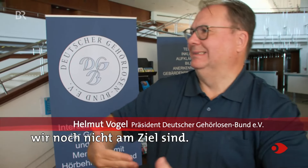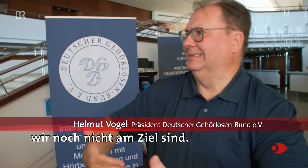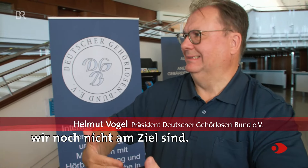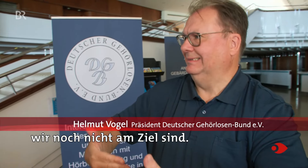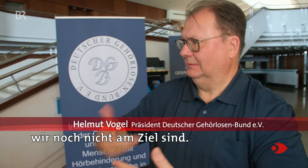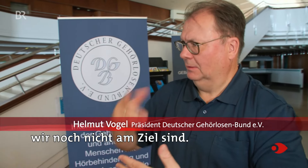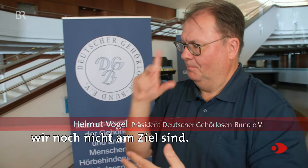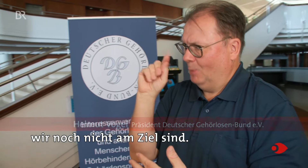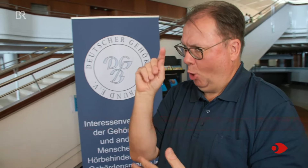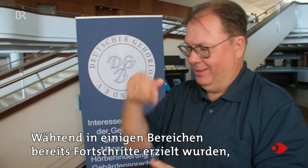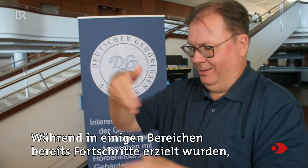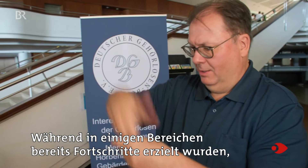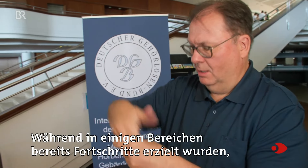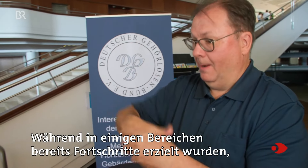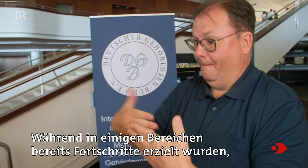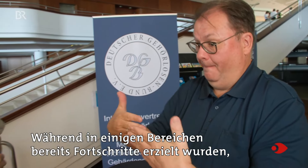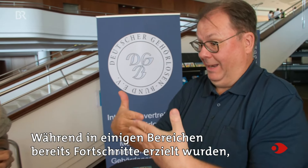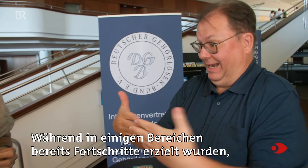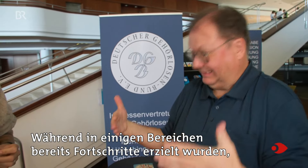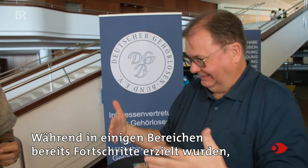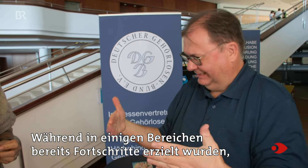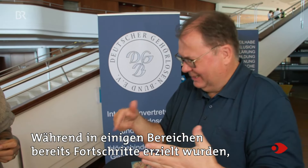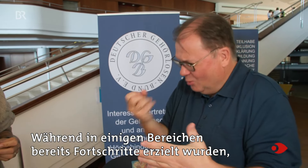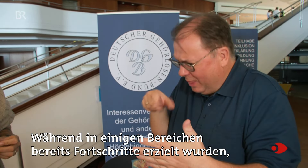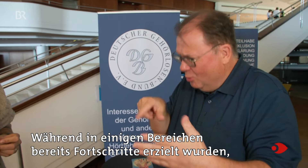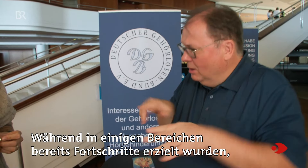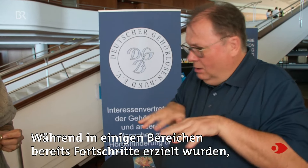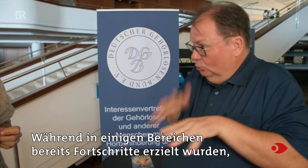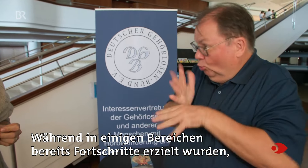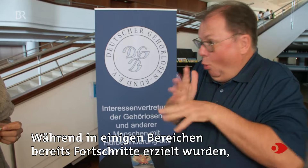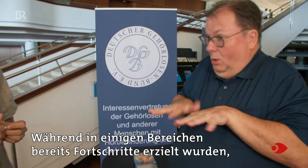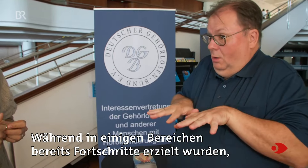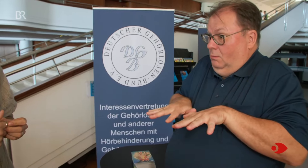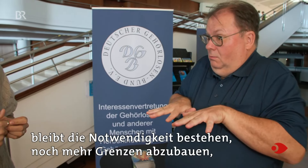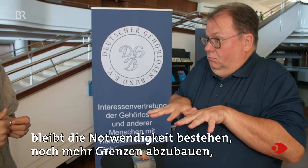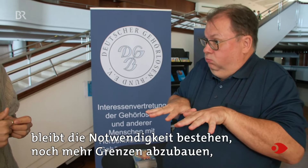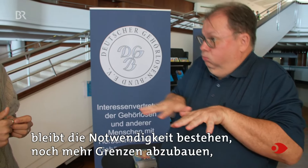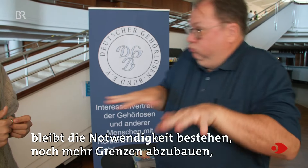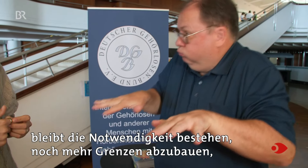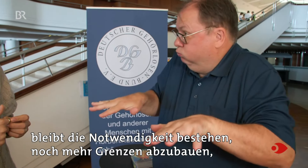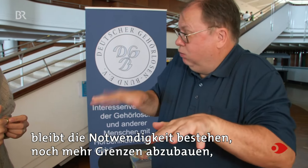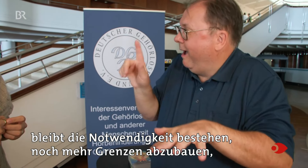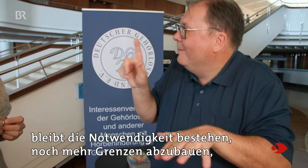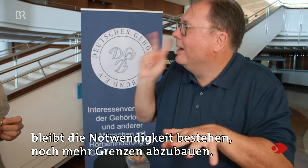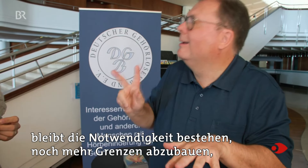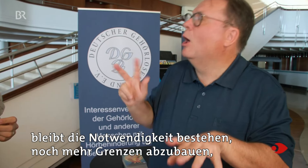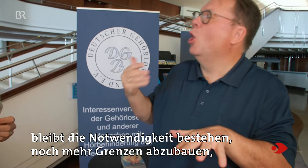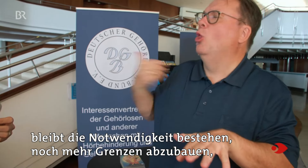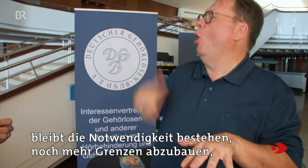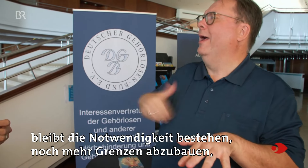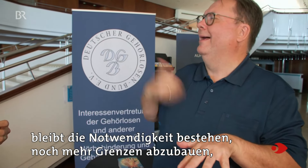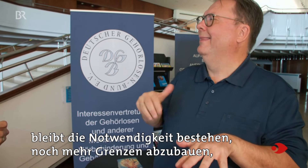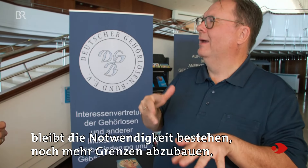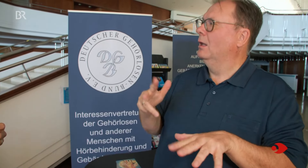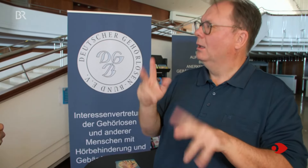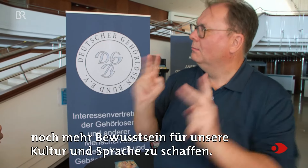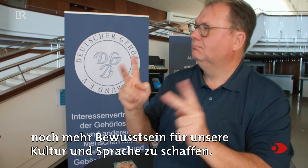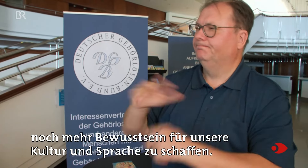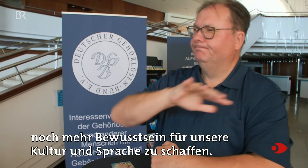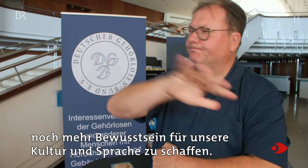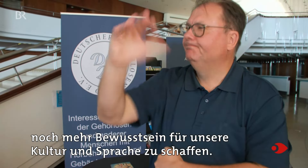sind. Während in einigen Bereichen bereits Fortschritte erzielt wurden, bleibt die Notwendigkeit bestehen, noch mehr Grenzen